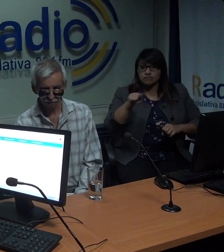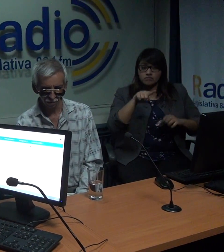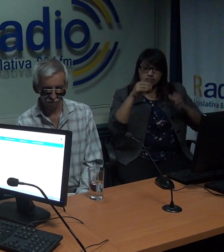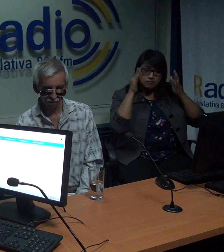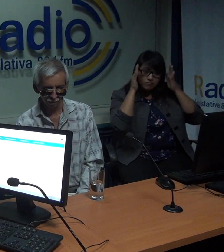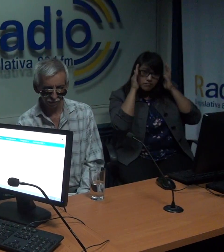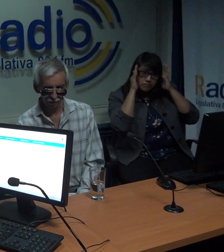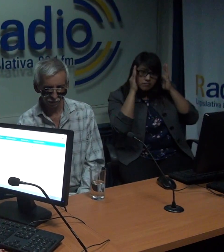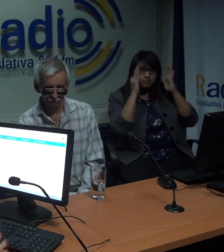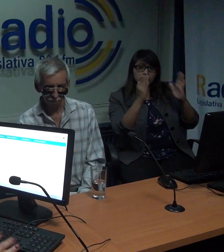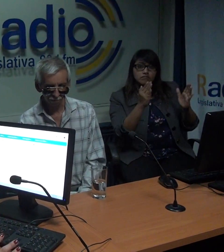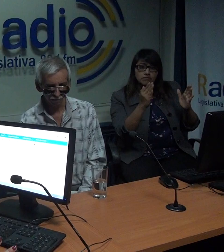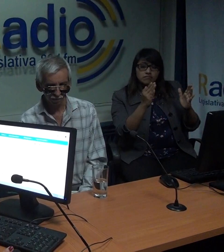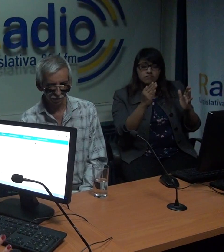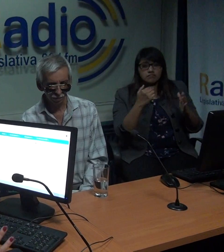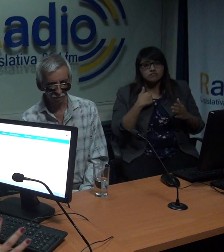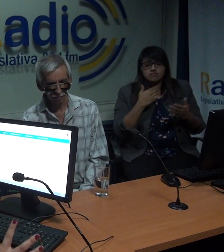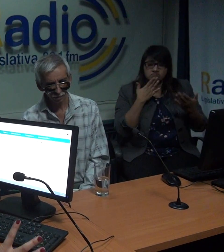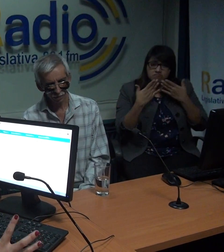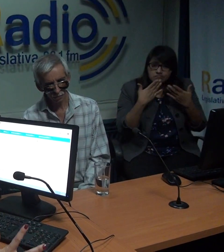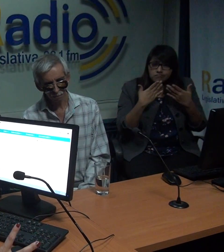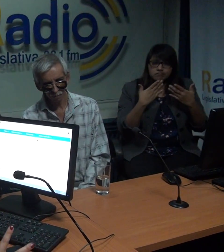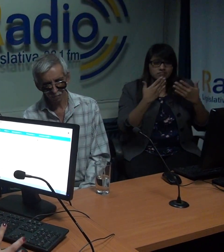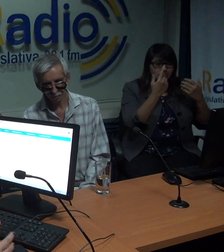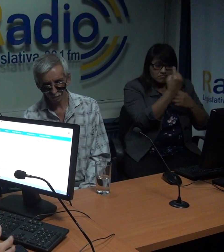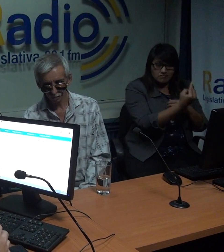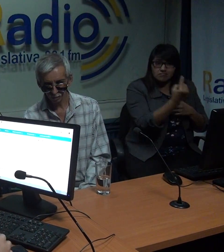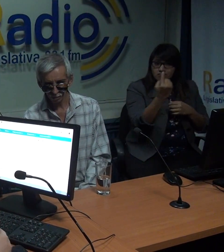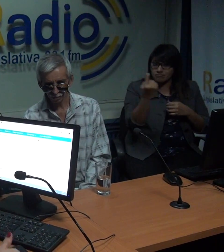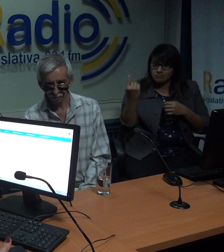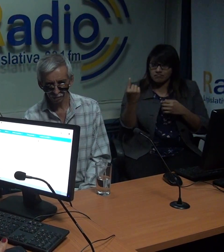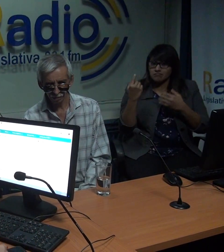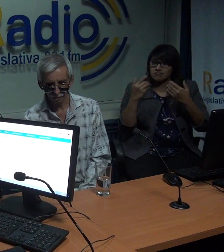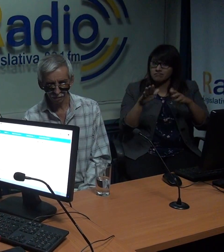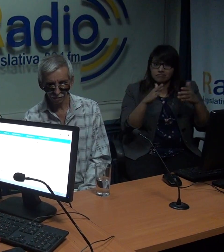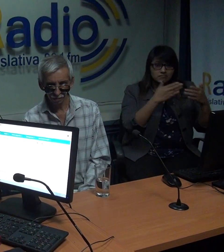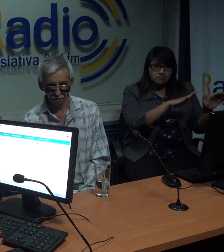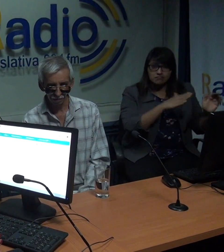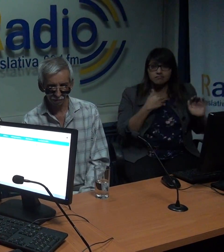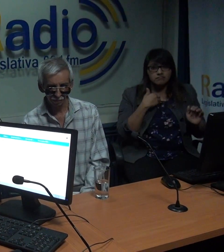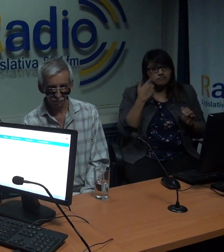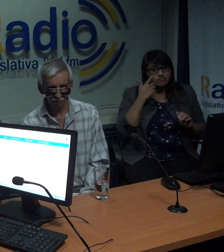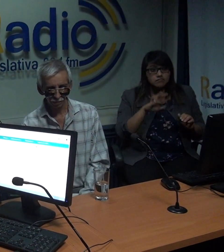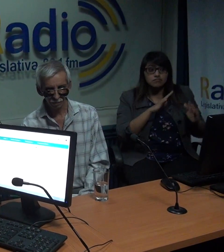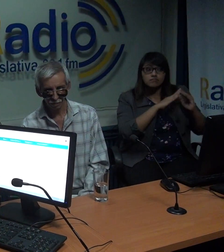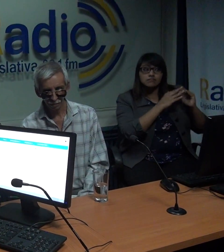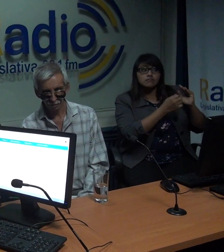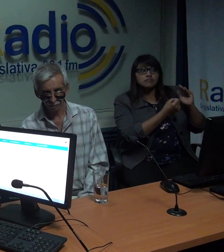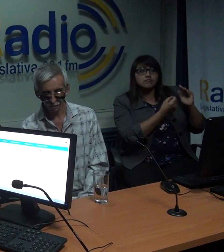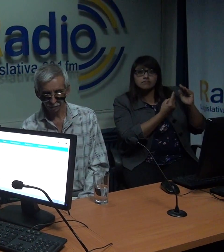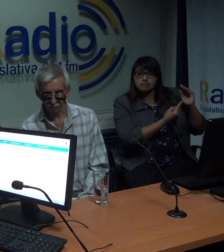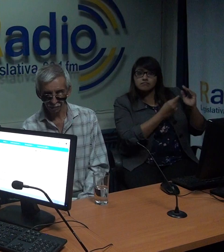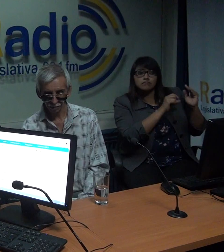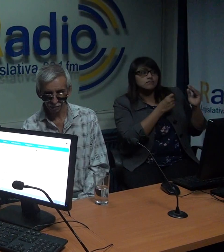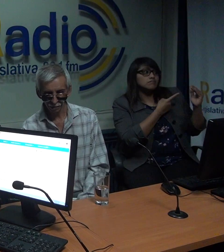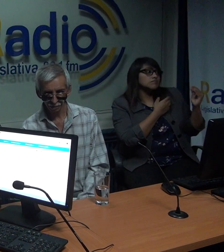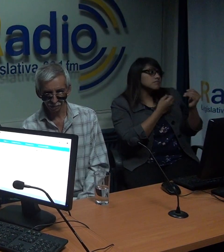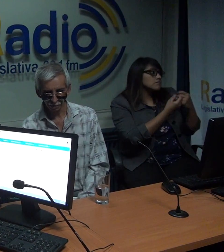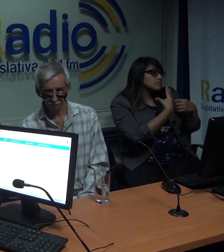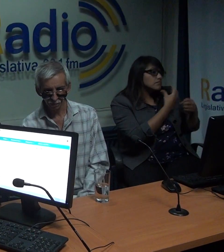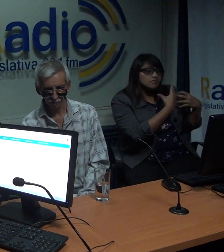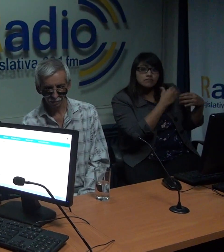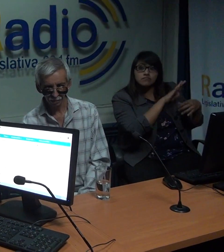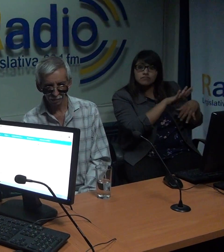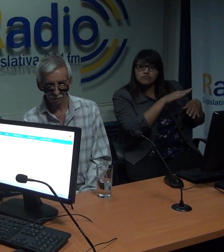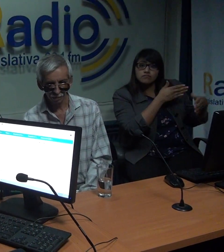y hablaban que cada caso es totalmente distinto, que yo no me puedo guiar por lo que mi vecina me dijo, por la experiencia que